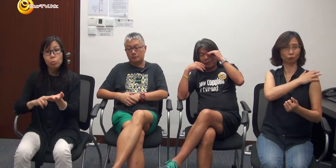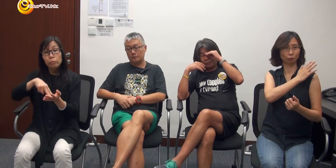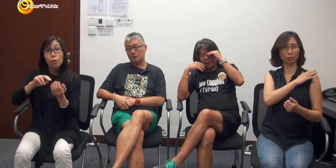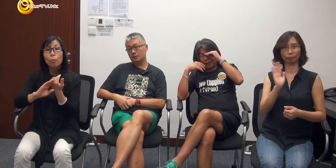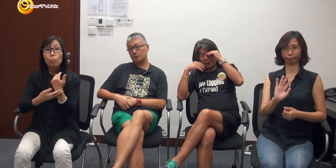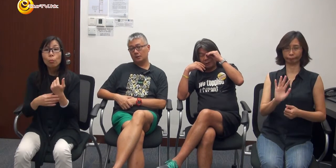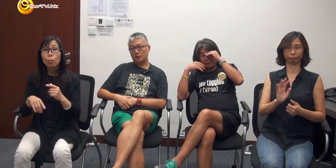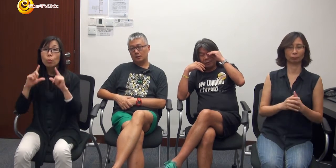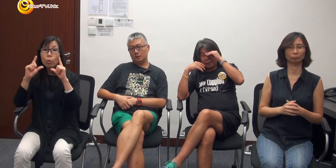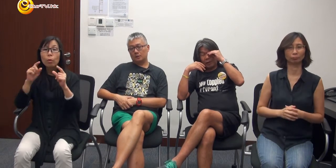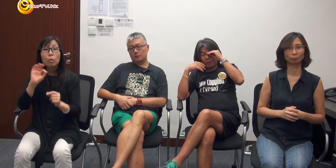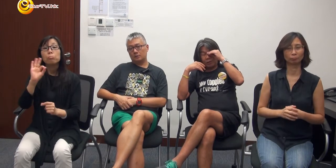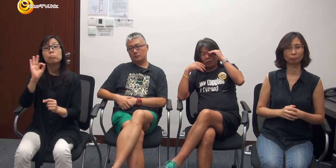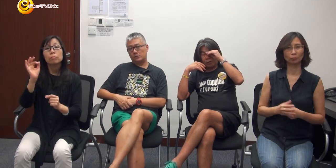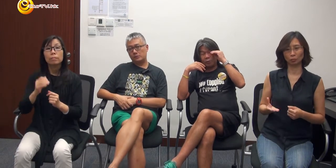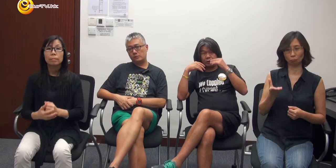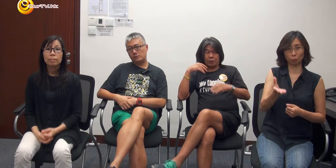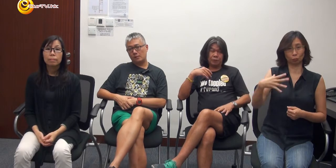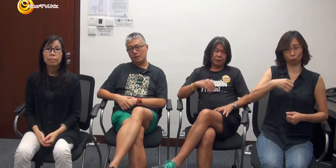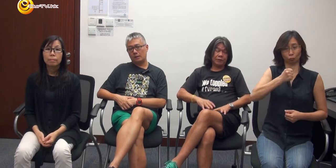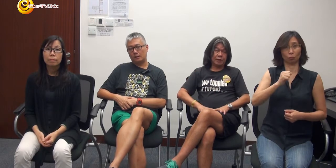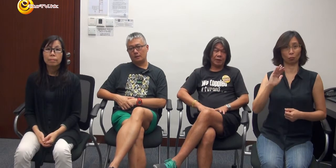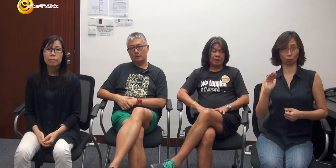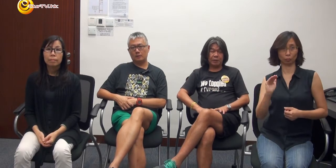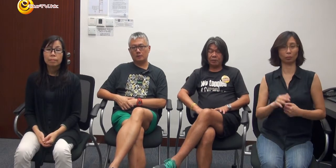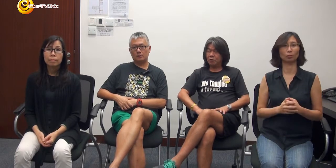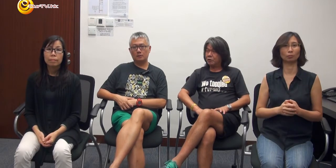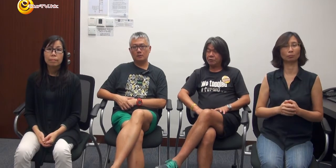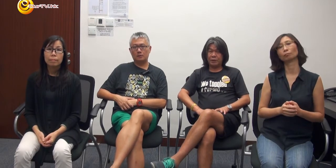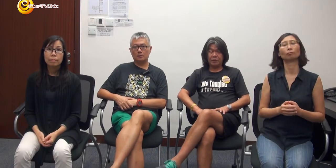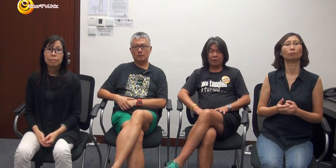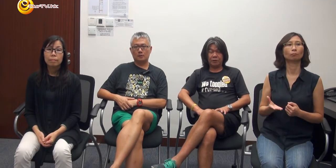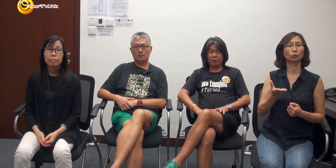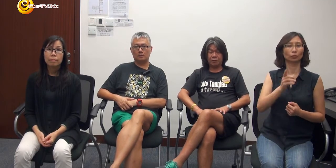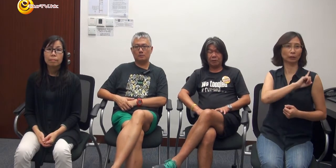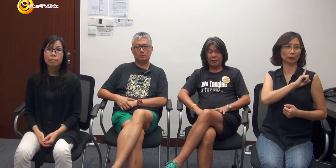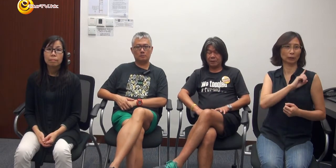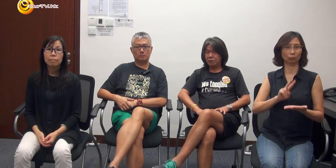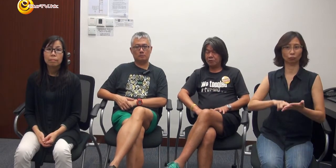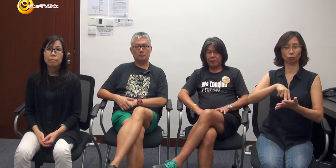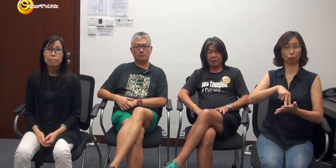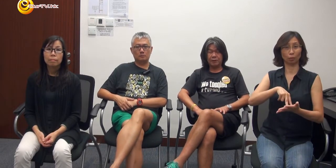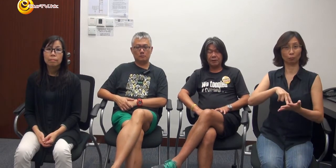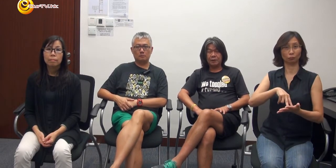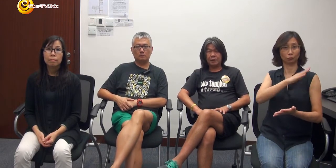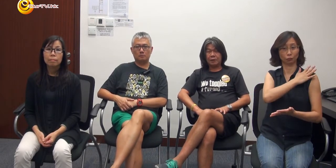唔使噶，係你俾咗權佢，咁佢就即係俾咗權佢，就自己可以獨立行使嗰個權力㗎啦。咁